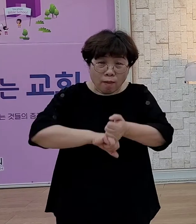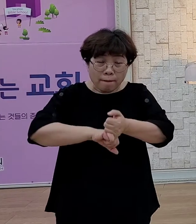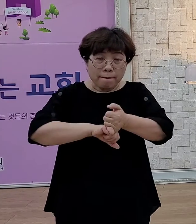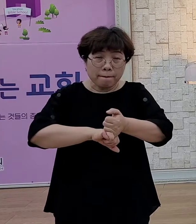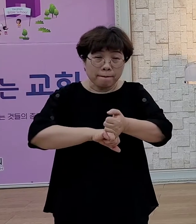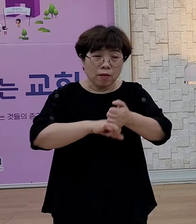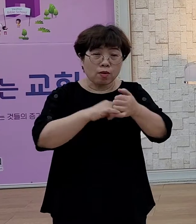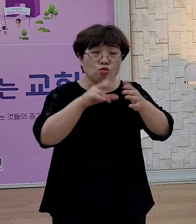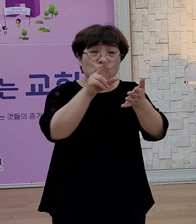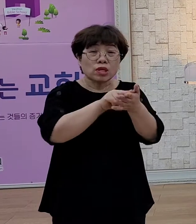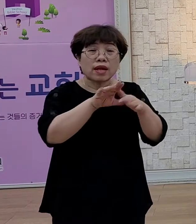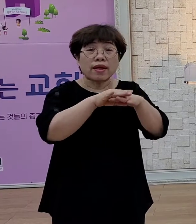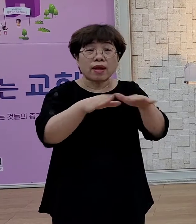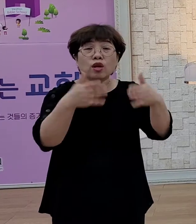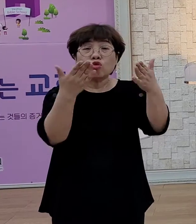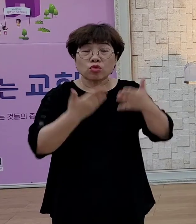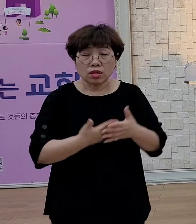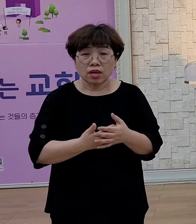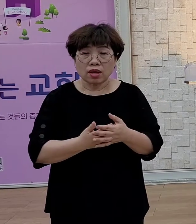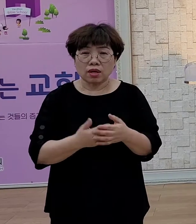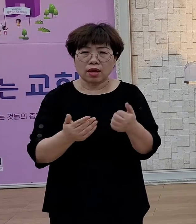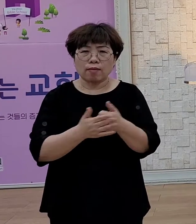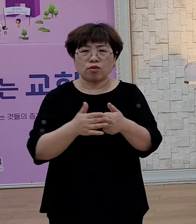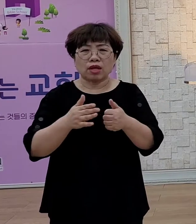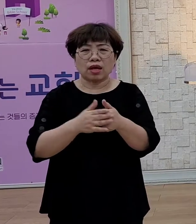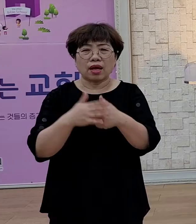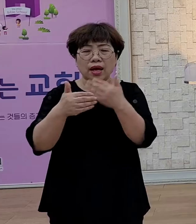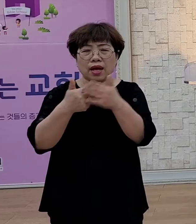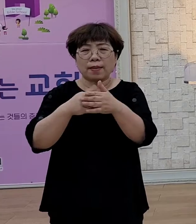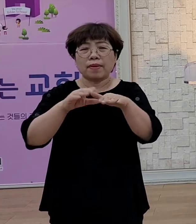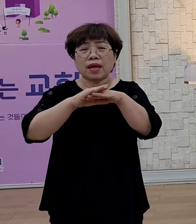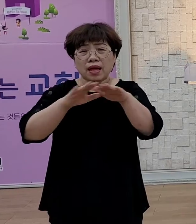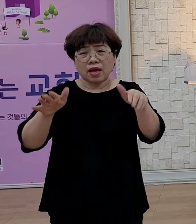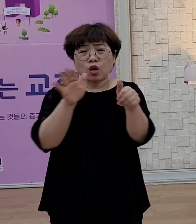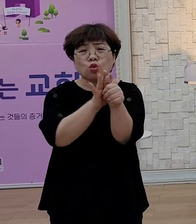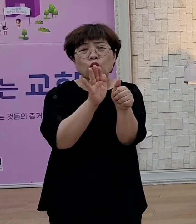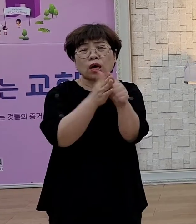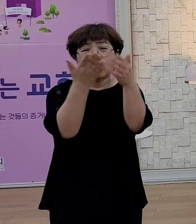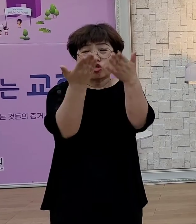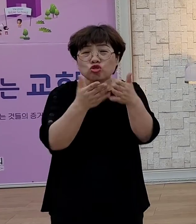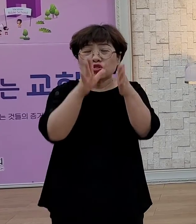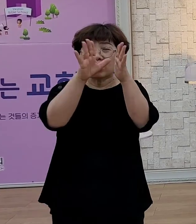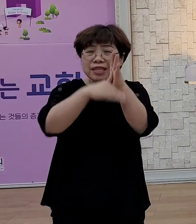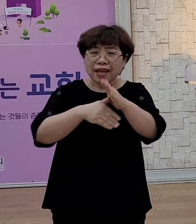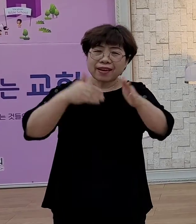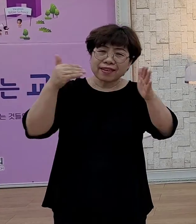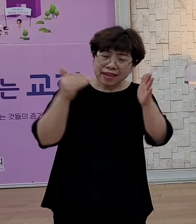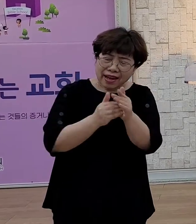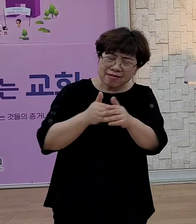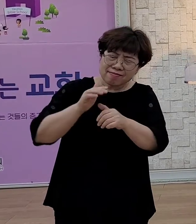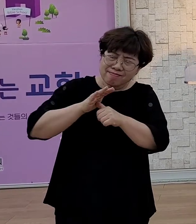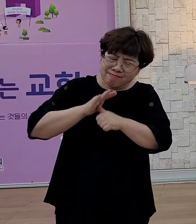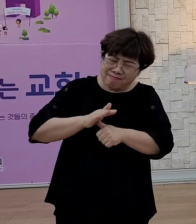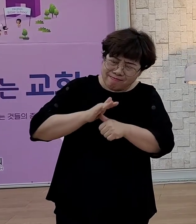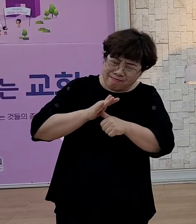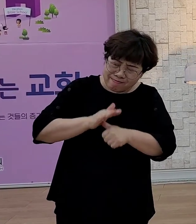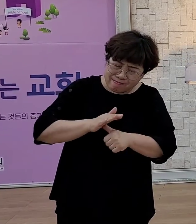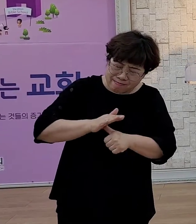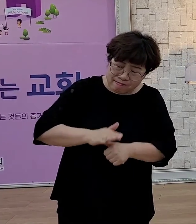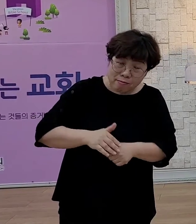문제를 해결해 주신다. 그러니까 그때까지 주님 나에게 오셔서 그 문제 해결해 주실